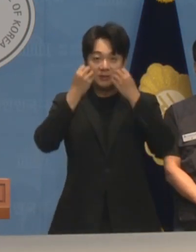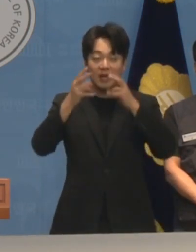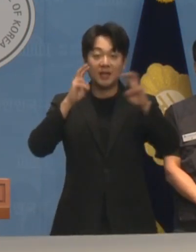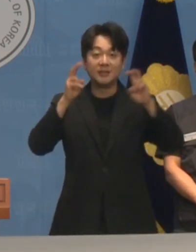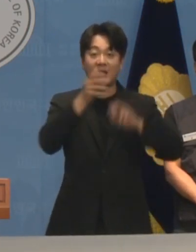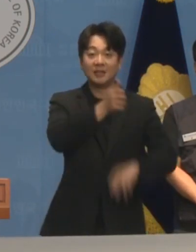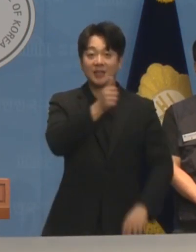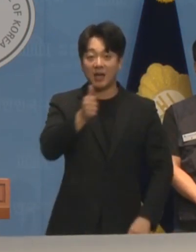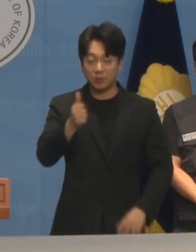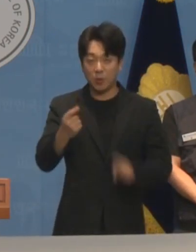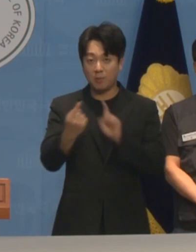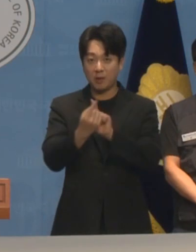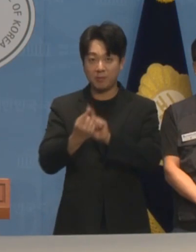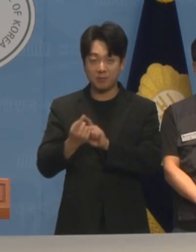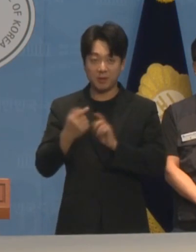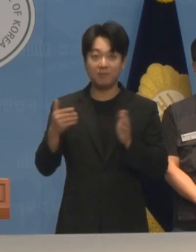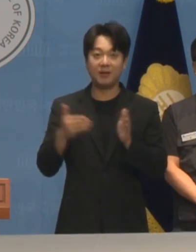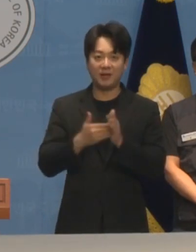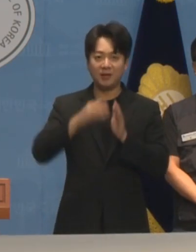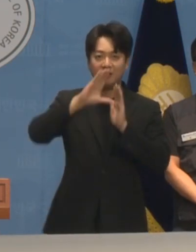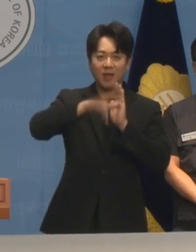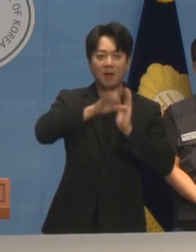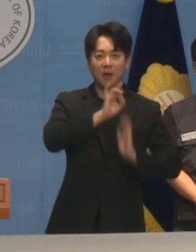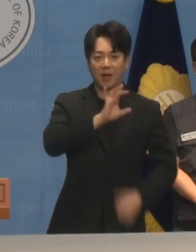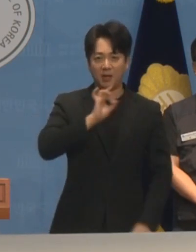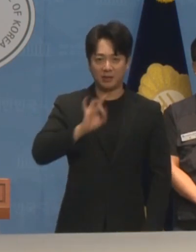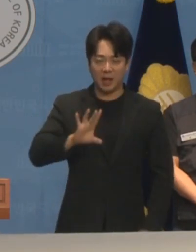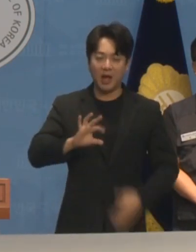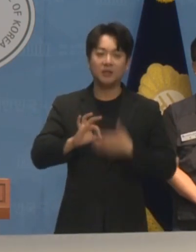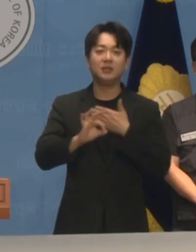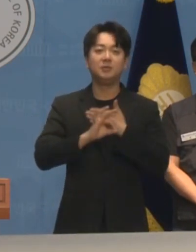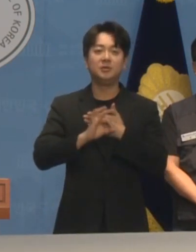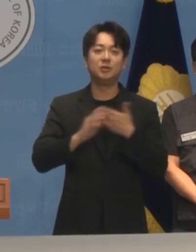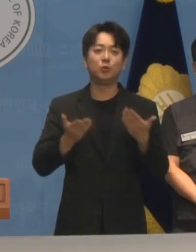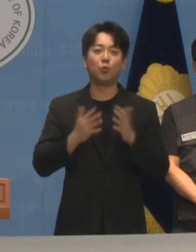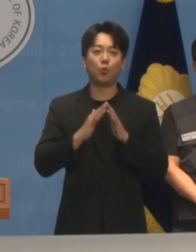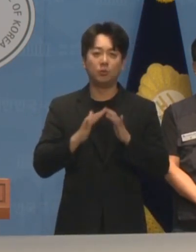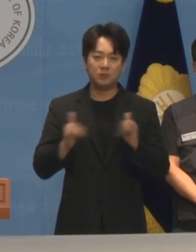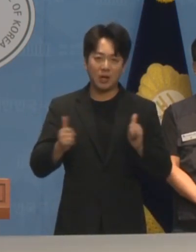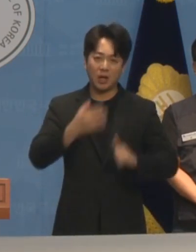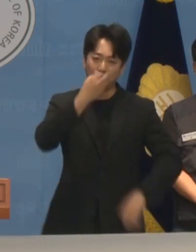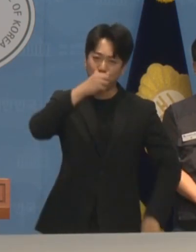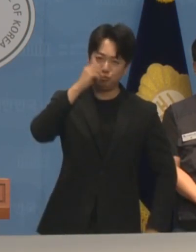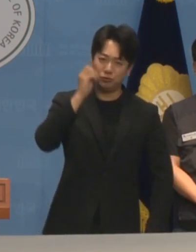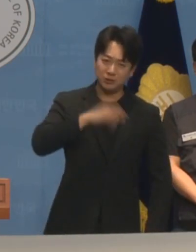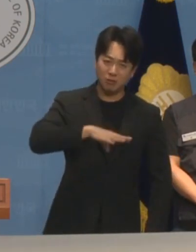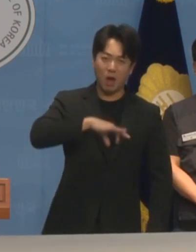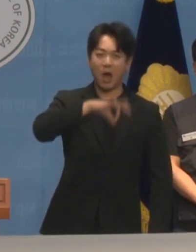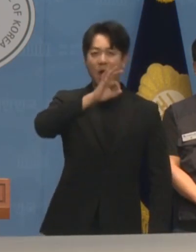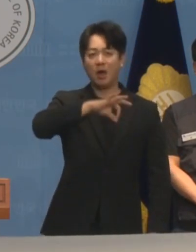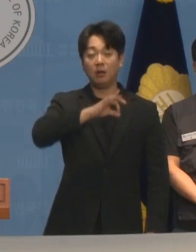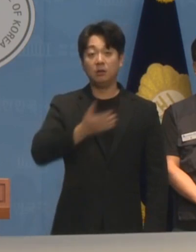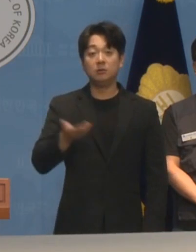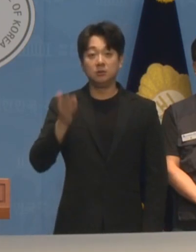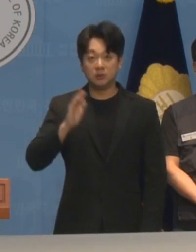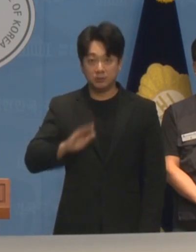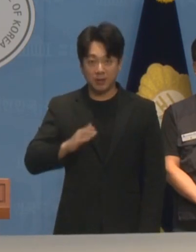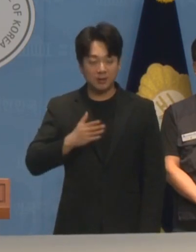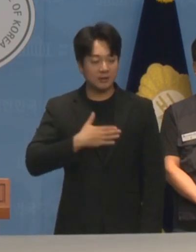비정규직이라 겪어야 하는 차별과 멸시에도 나와 내 가족의 생계만을 생각하며